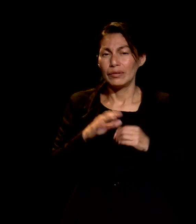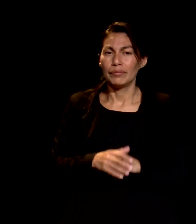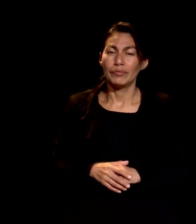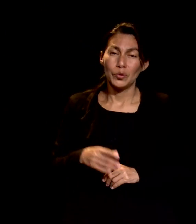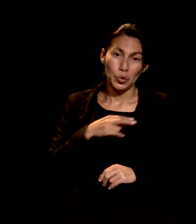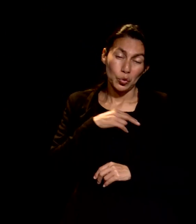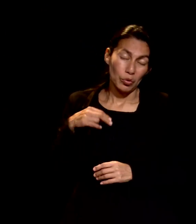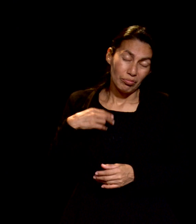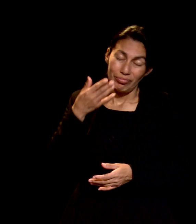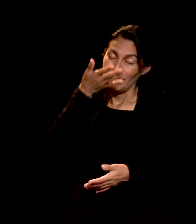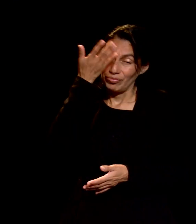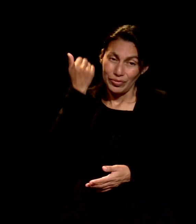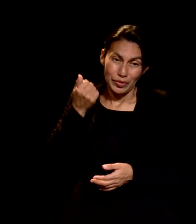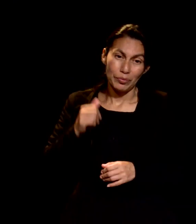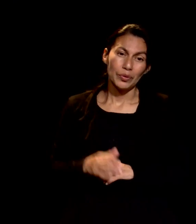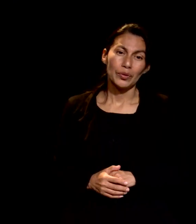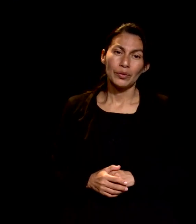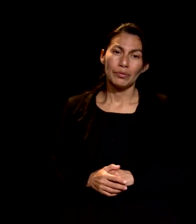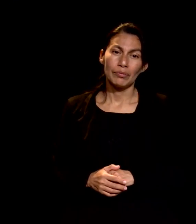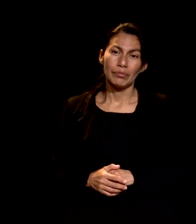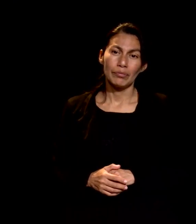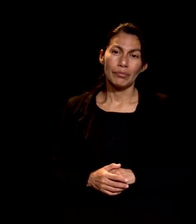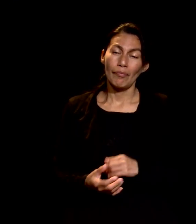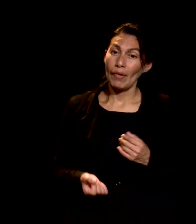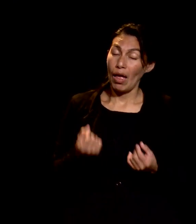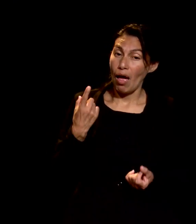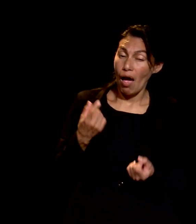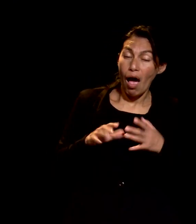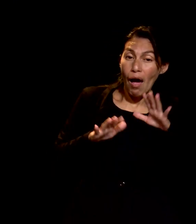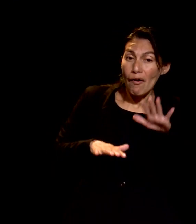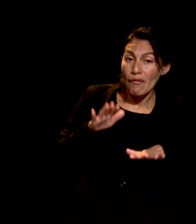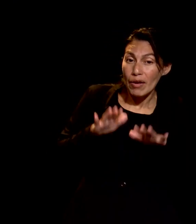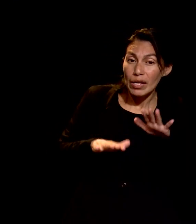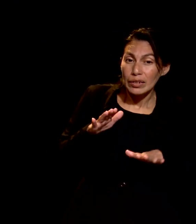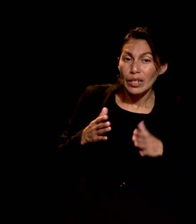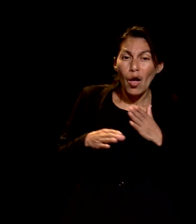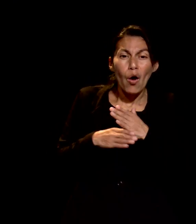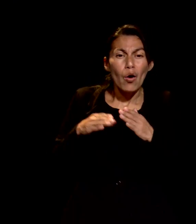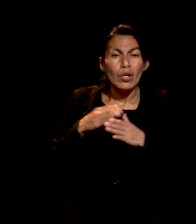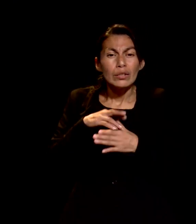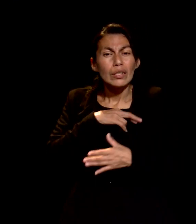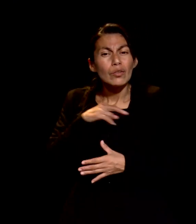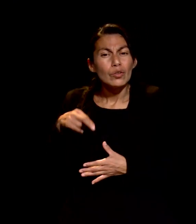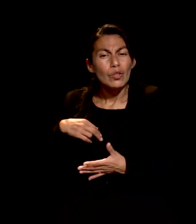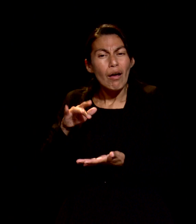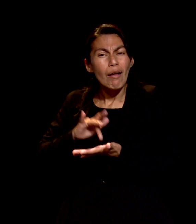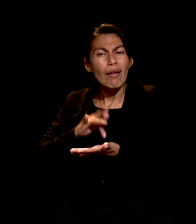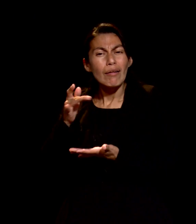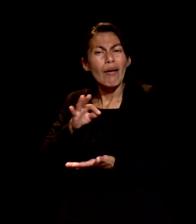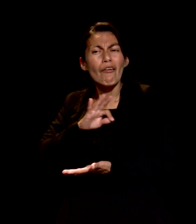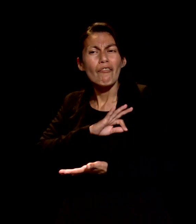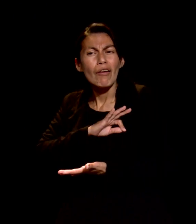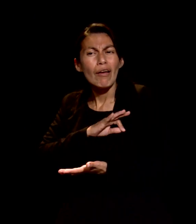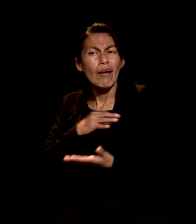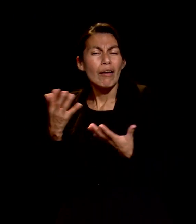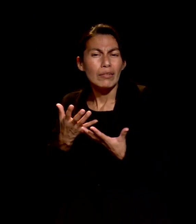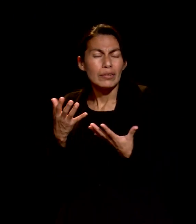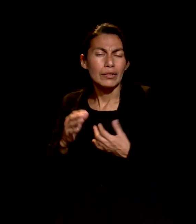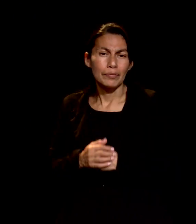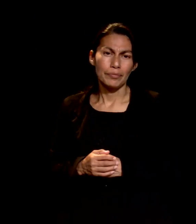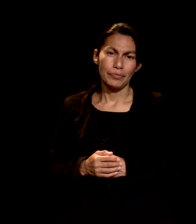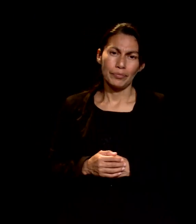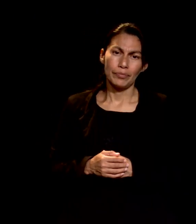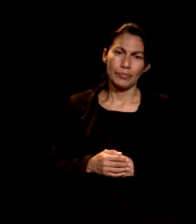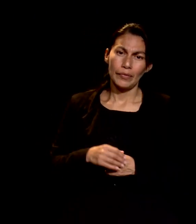tenemos idea Y muchas veces Son actos que tenemos que hacer por fe El